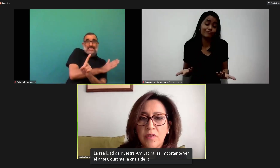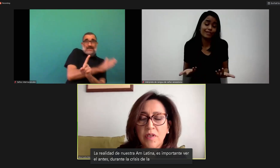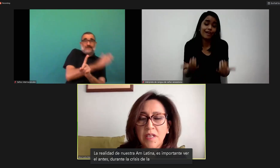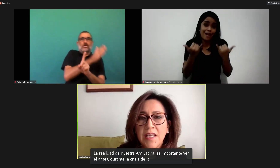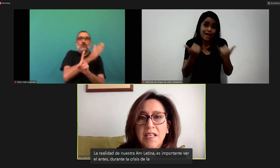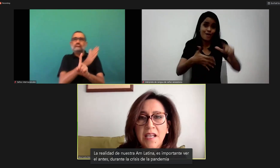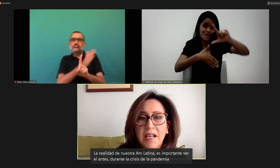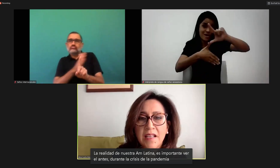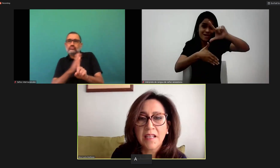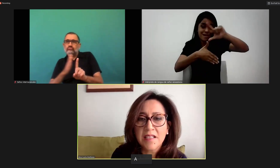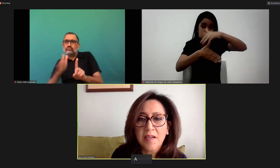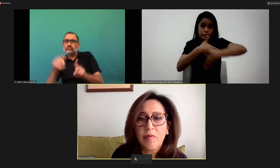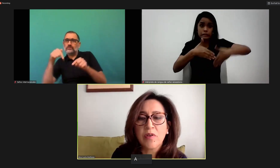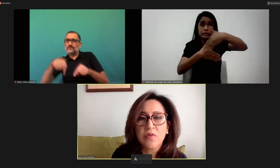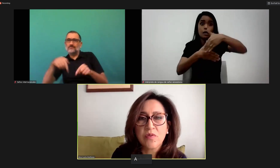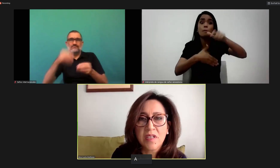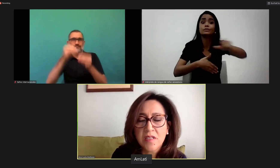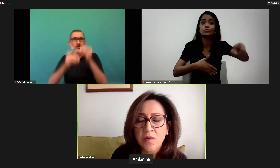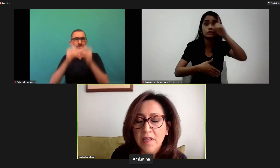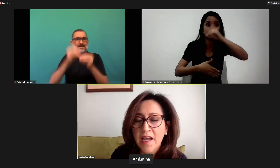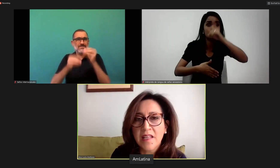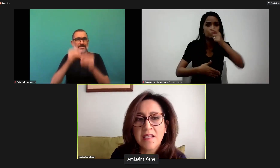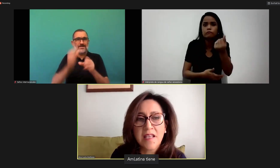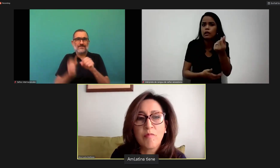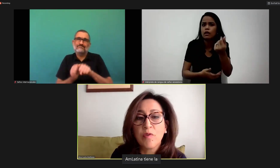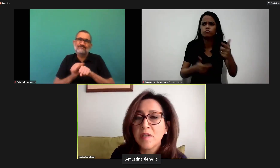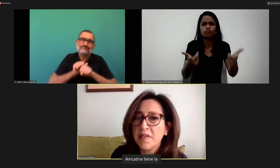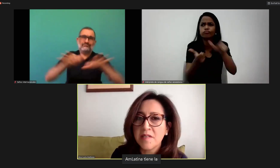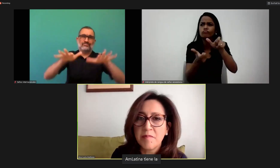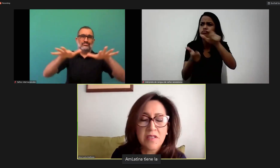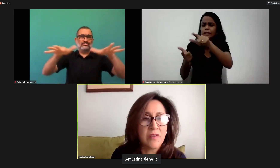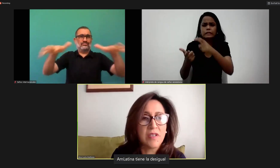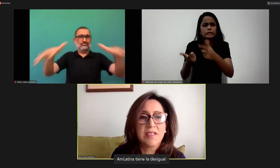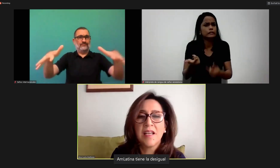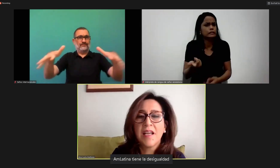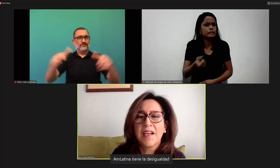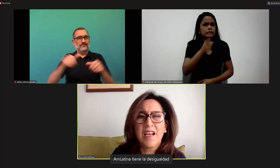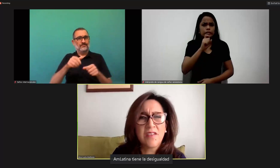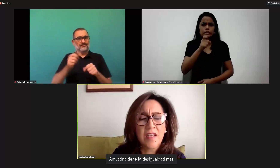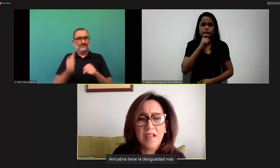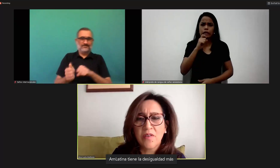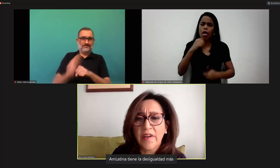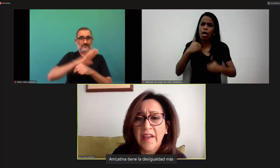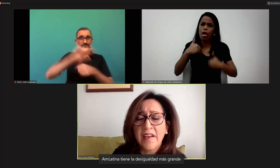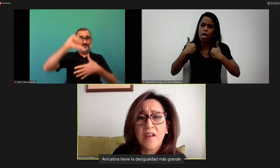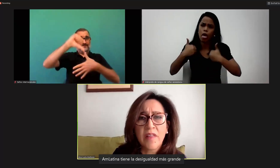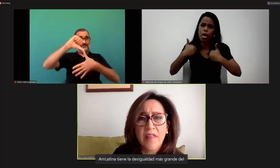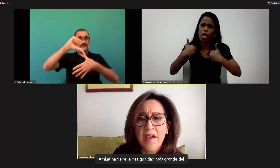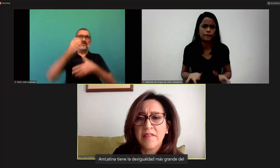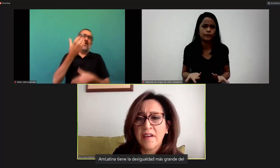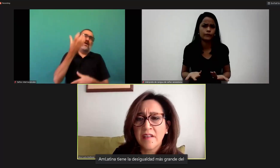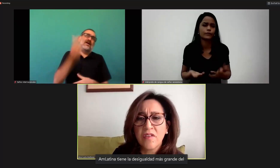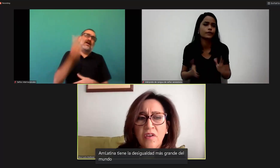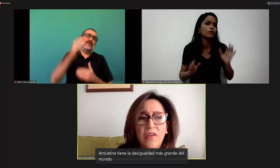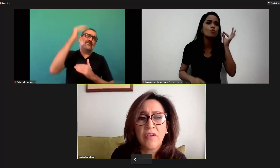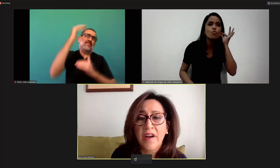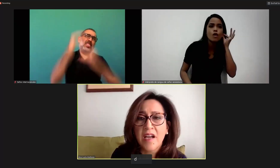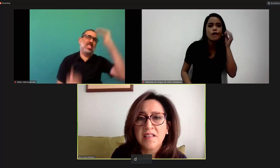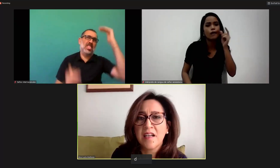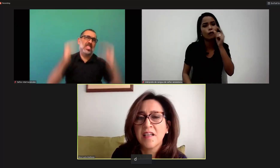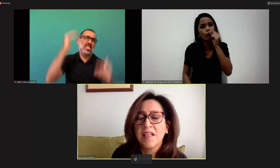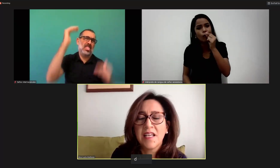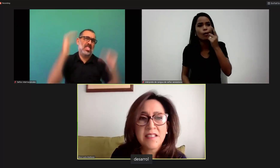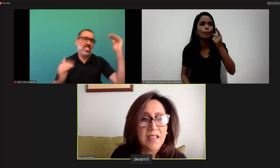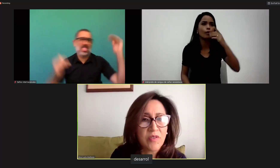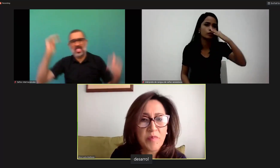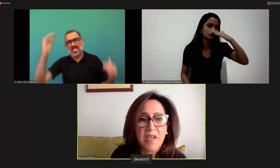del mundo y se caracteriza por sus desigualdades en múltiples dimensiones relacionadas con género, edad, territorio,